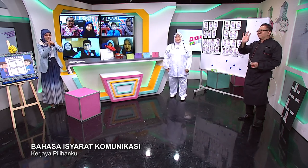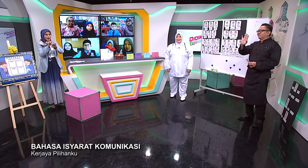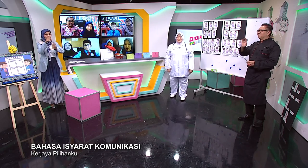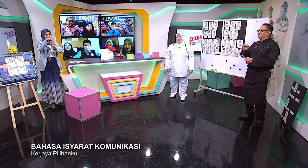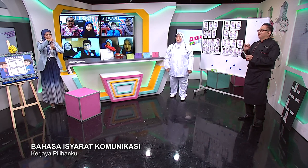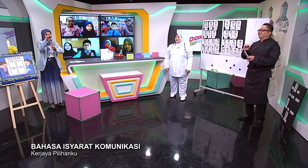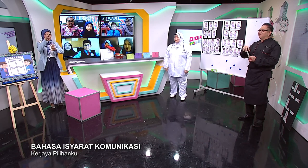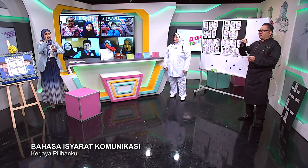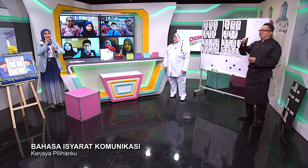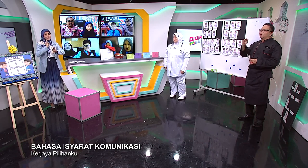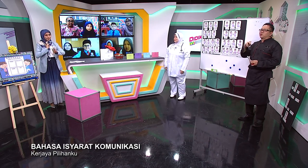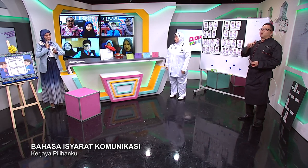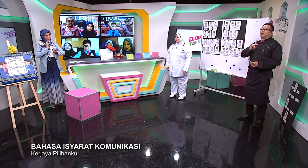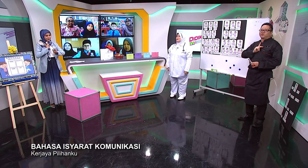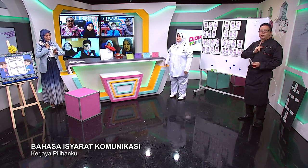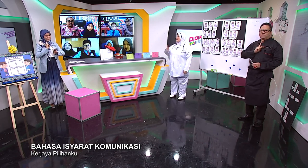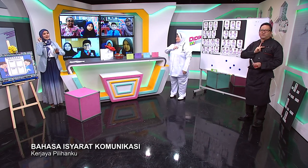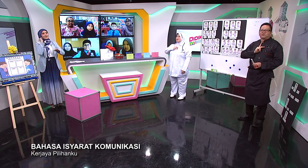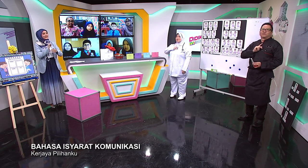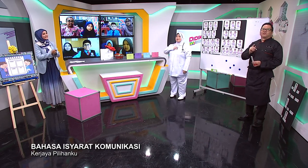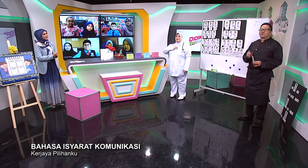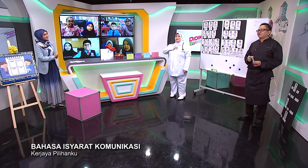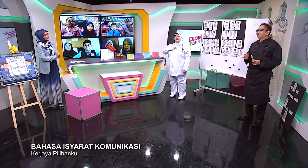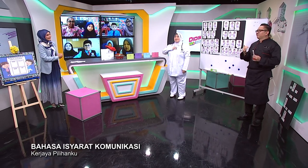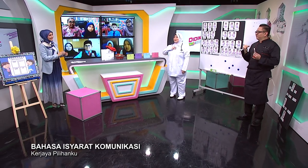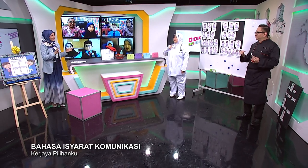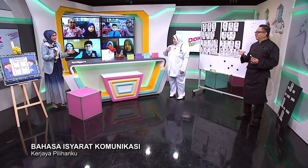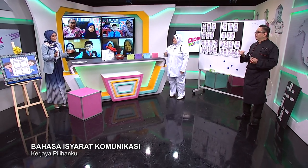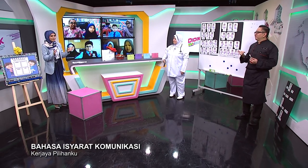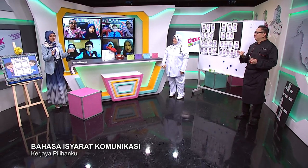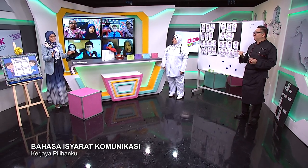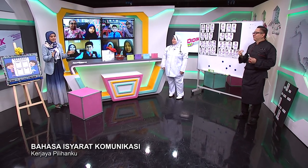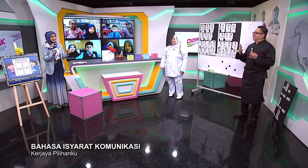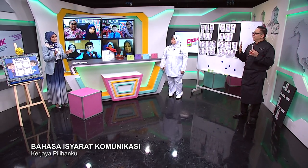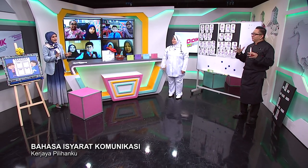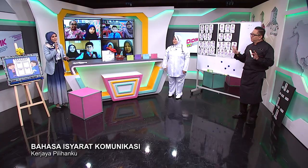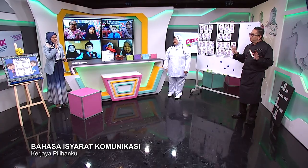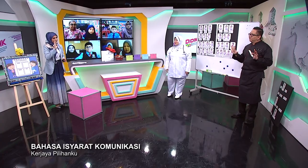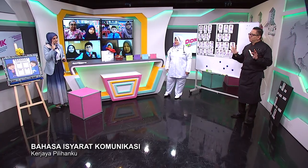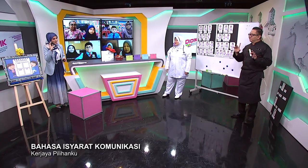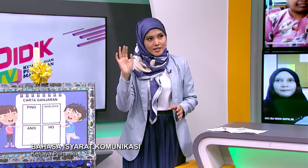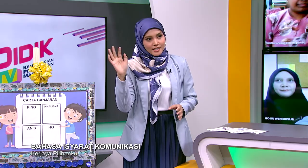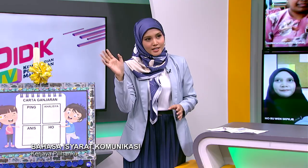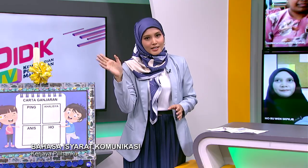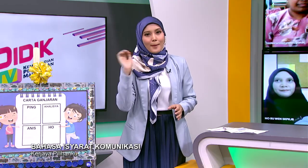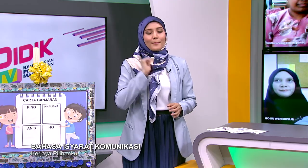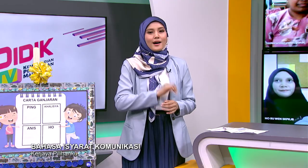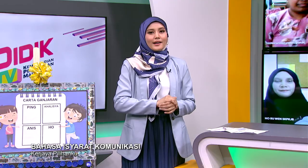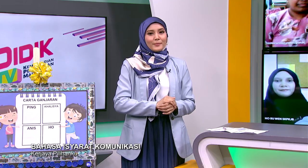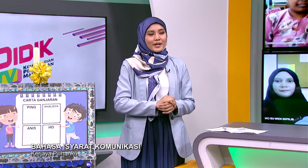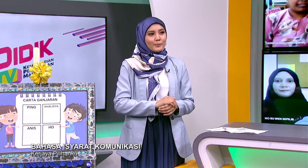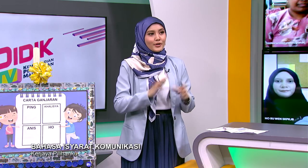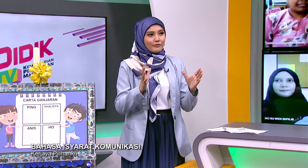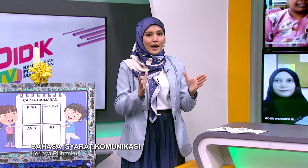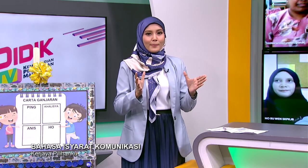kerjaya pilihanku. Baik Cikgu, tadi murid-murid dah selesai mengeja gambar